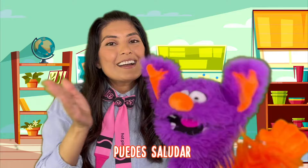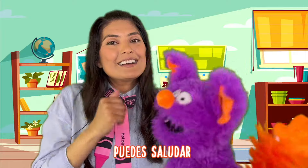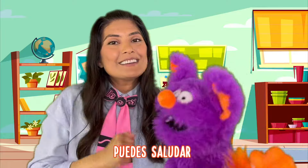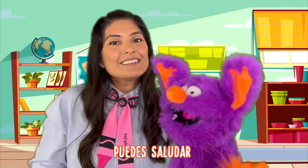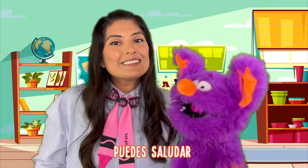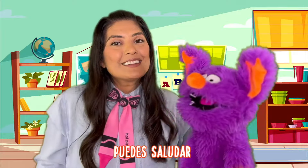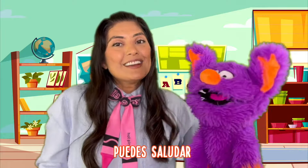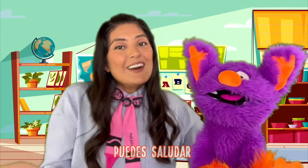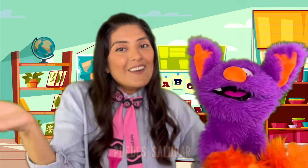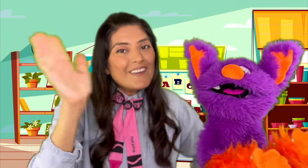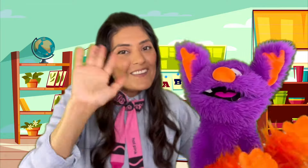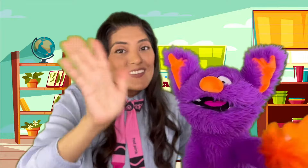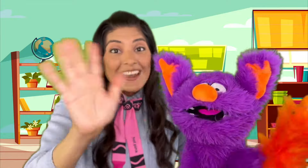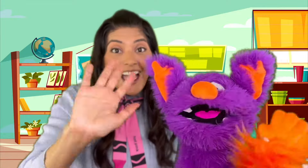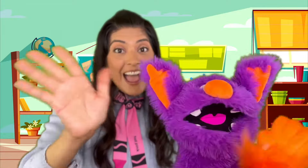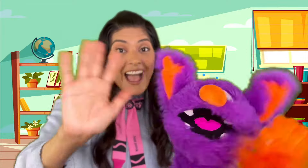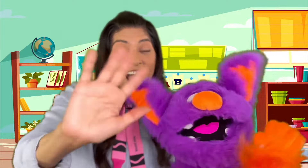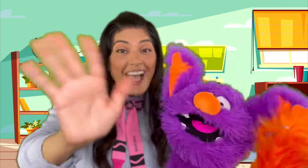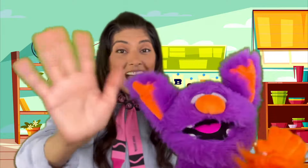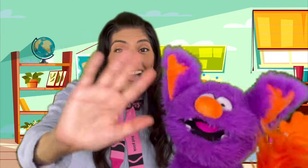saludar. ¡Hola!